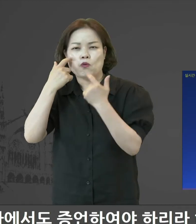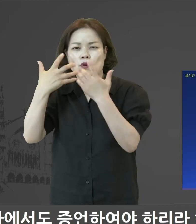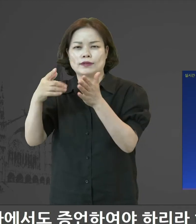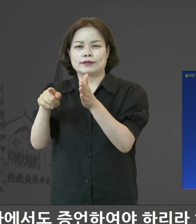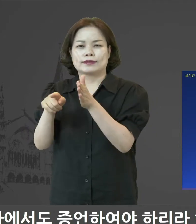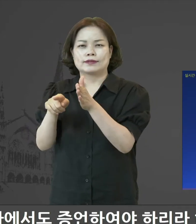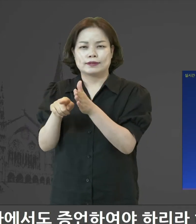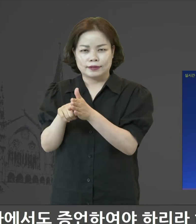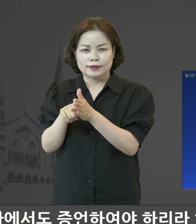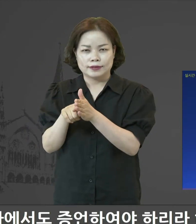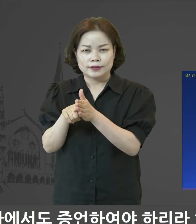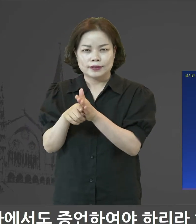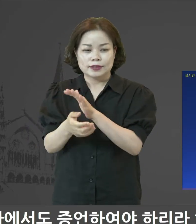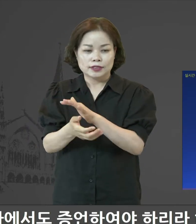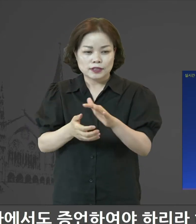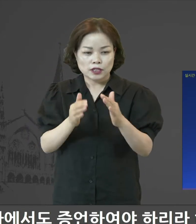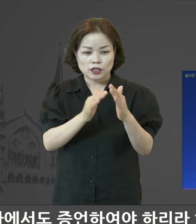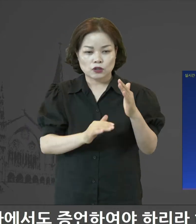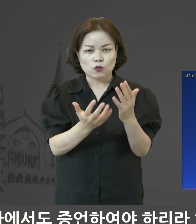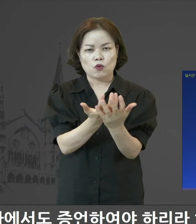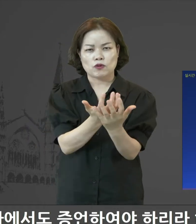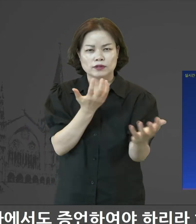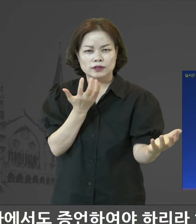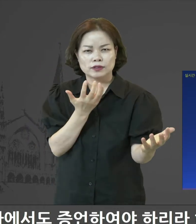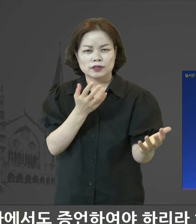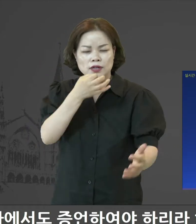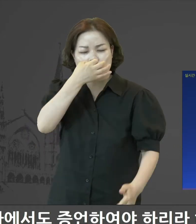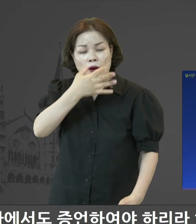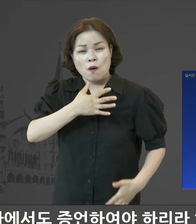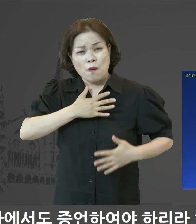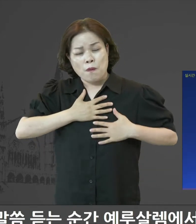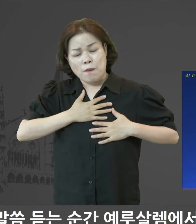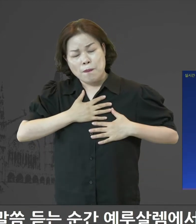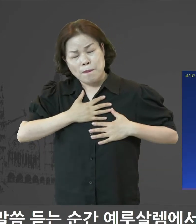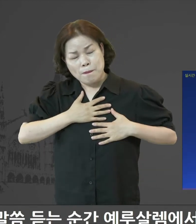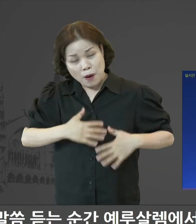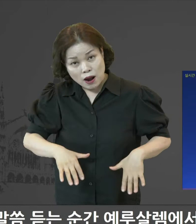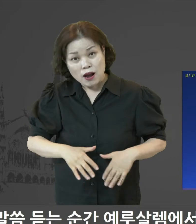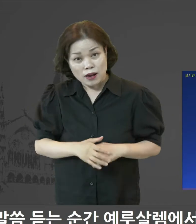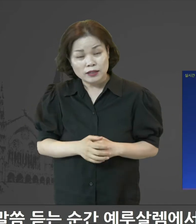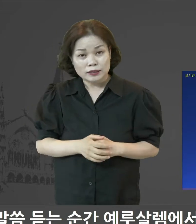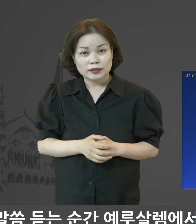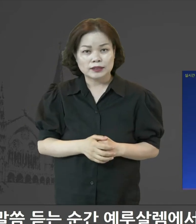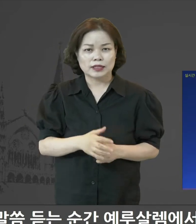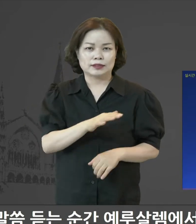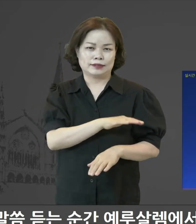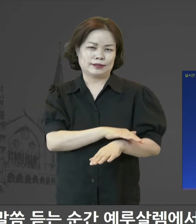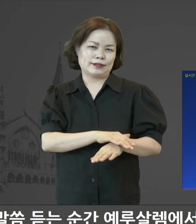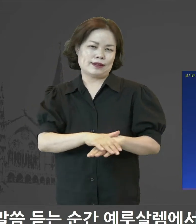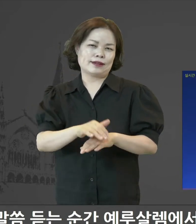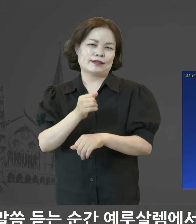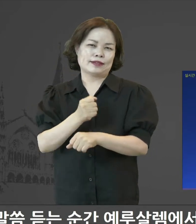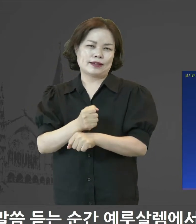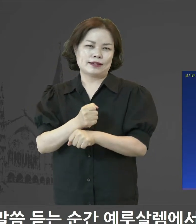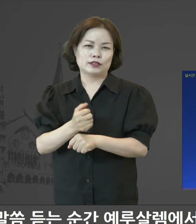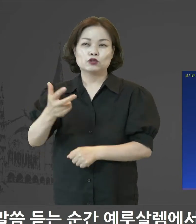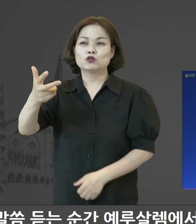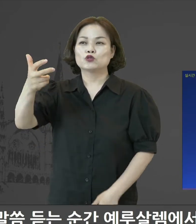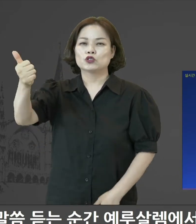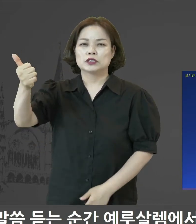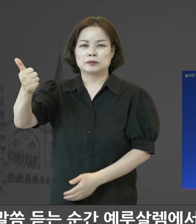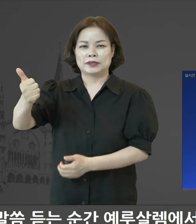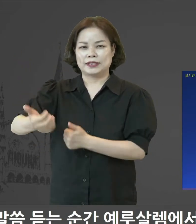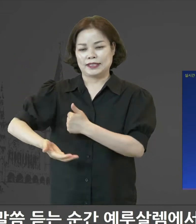겁니다. 그리고 그 전에 공회에서 상당히 힘든 시간을 보냈는데 이것이 잘했다 라고 주님이